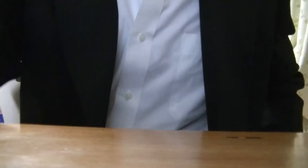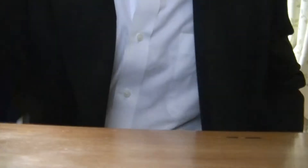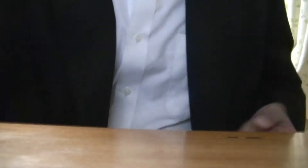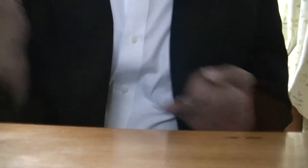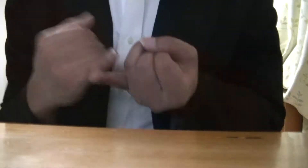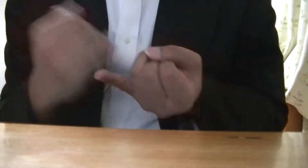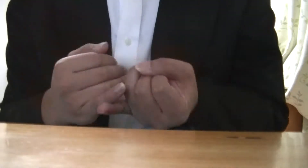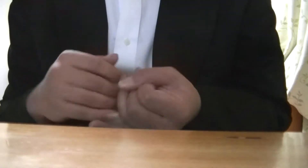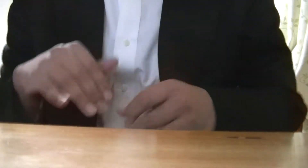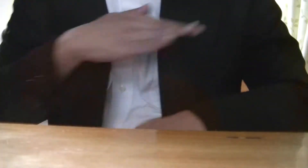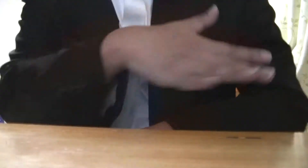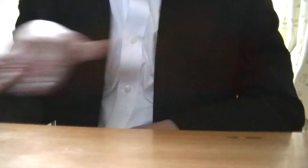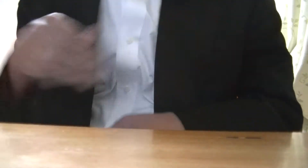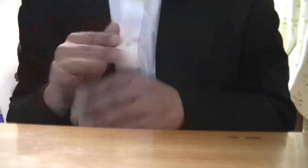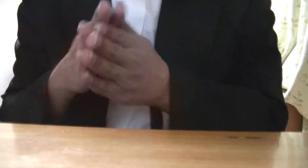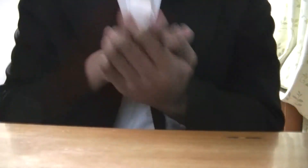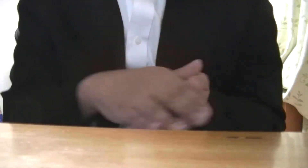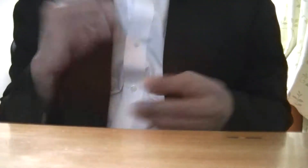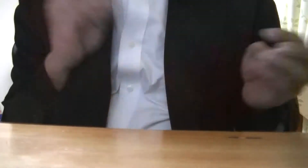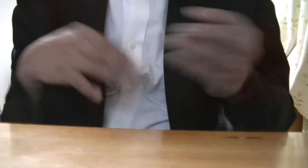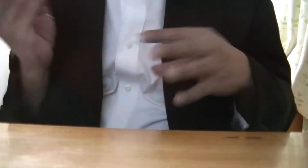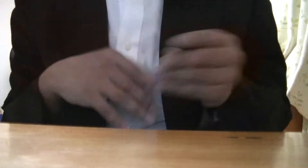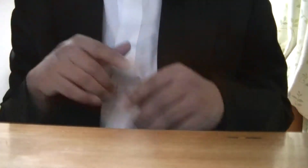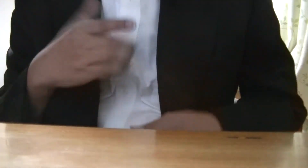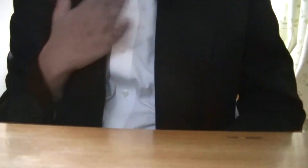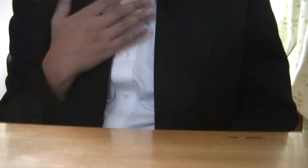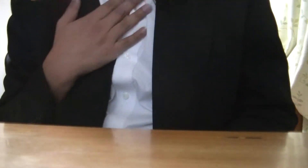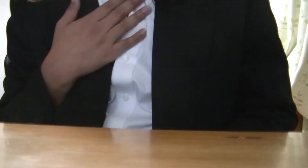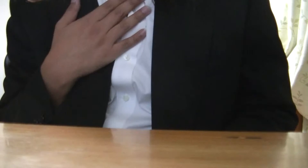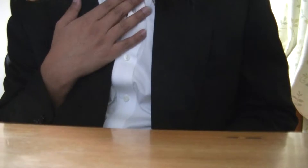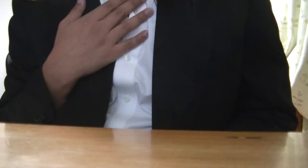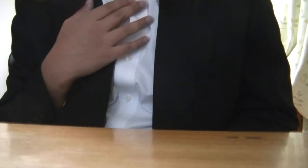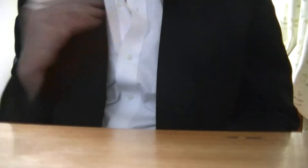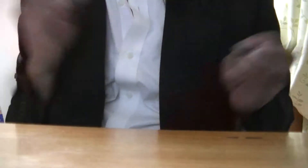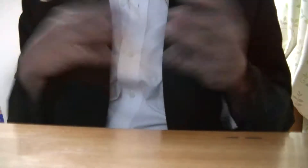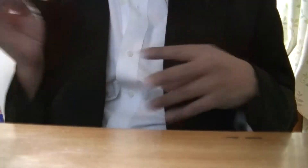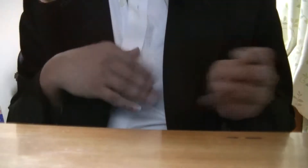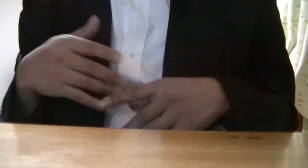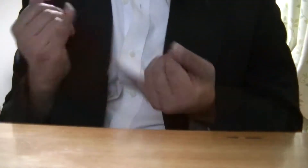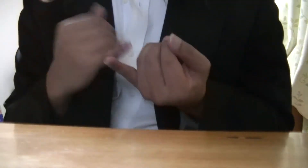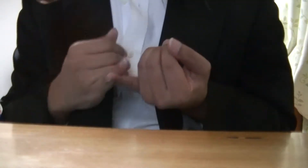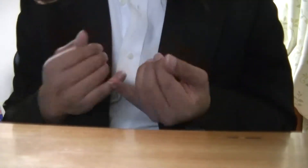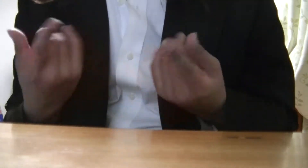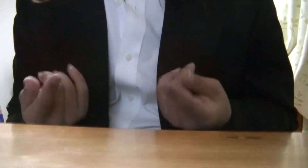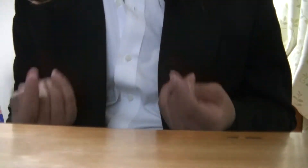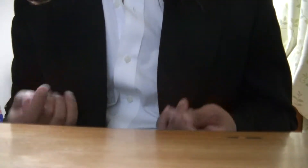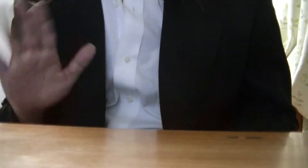幼馴染が死んでる話を普通にふーんって世間話のようにしてるんですよね。でもある時に、